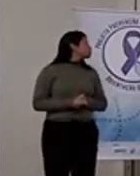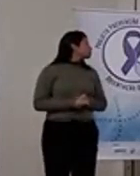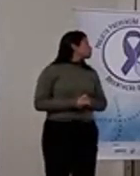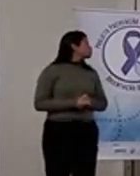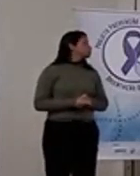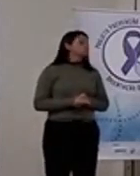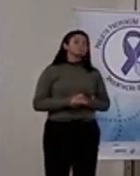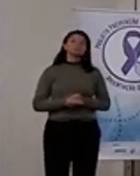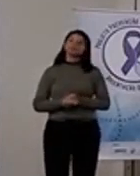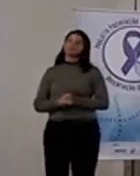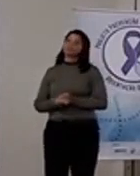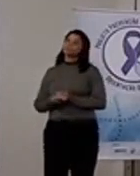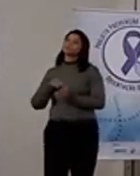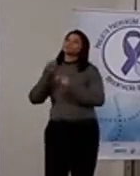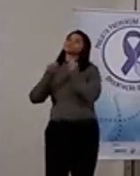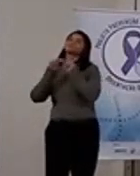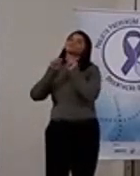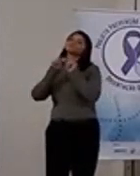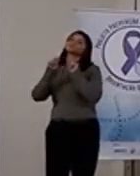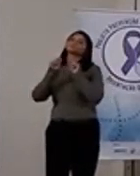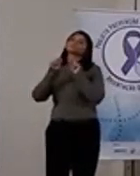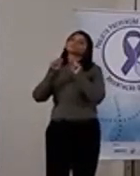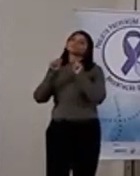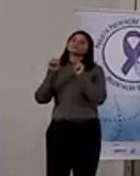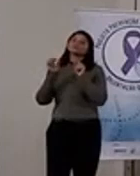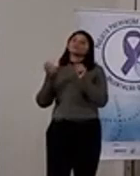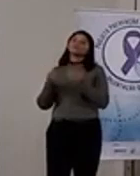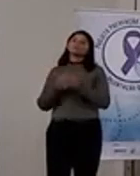E aí, é uma síndrome?